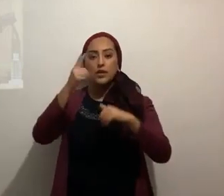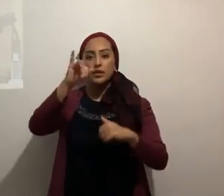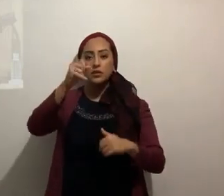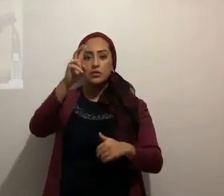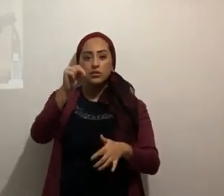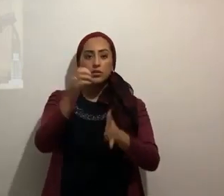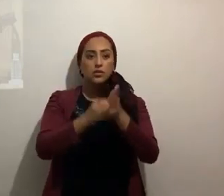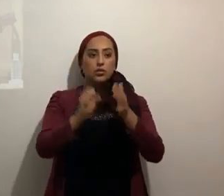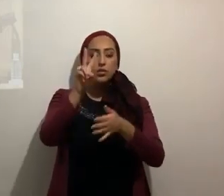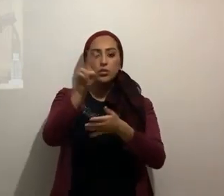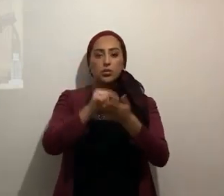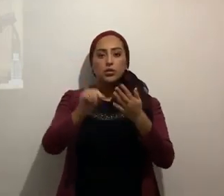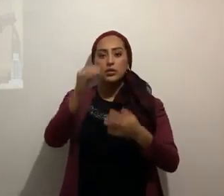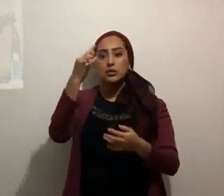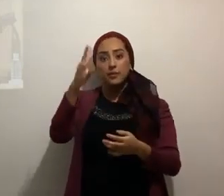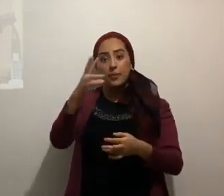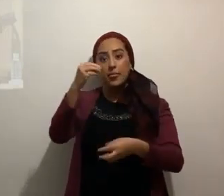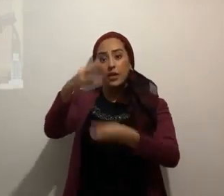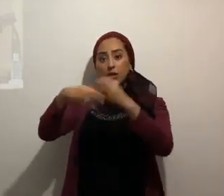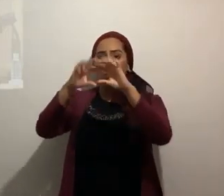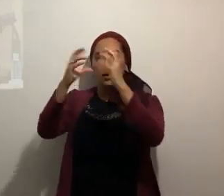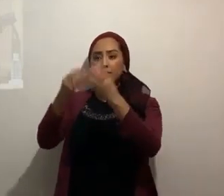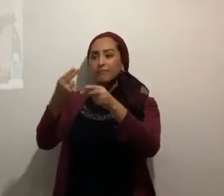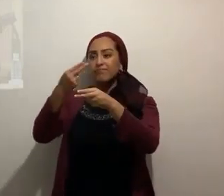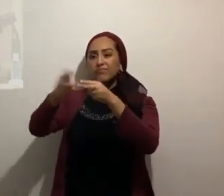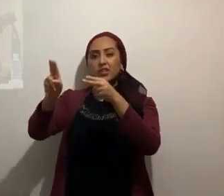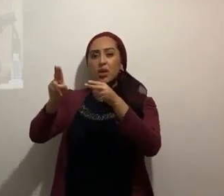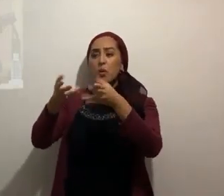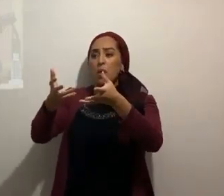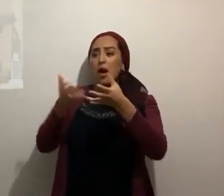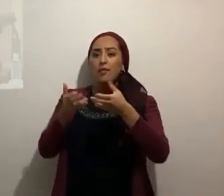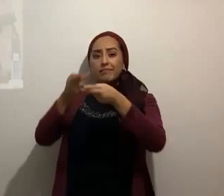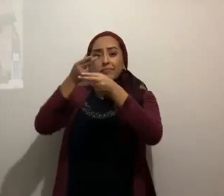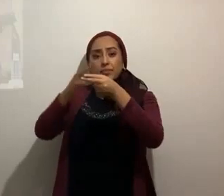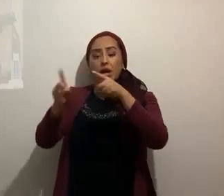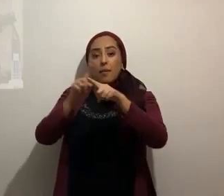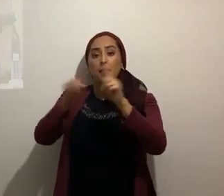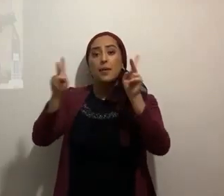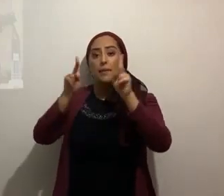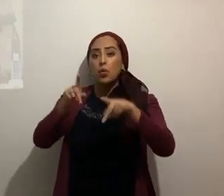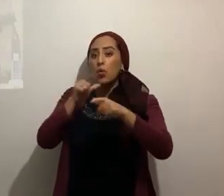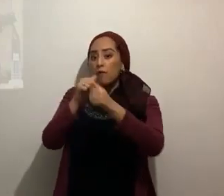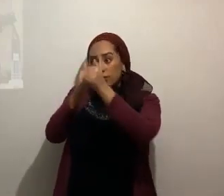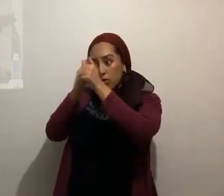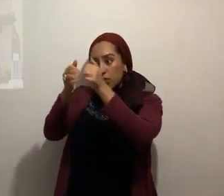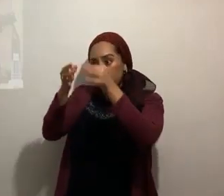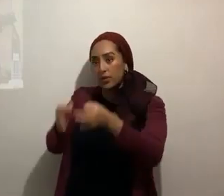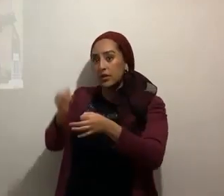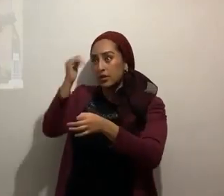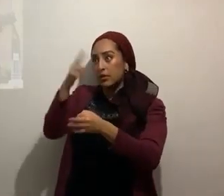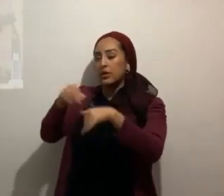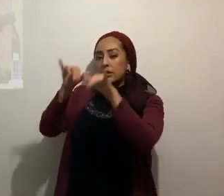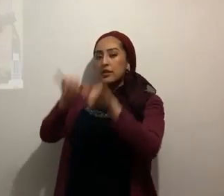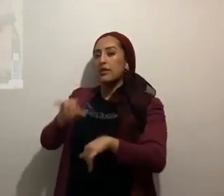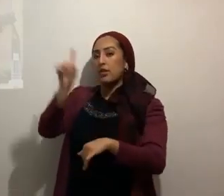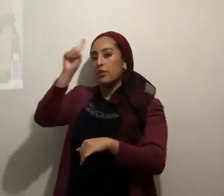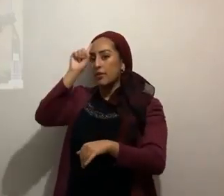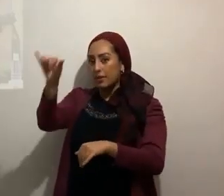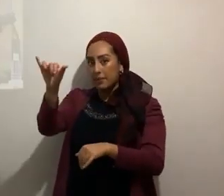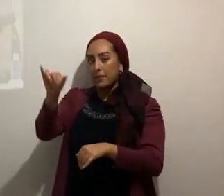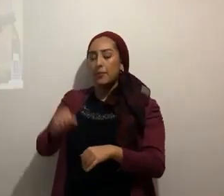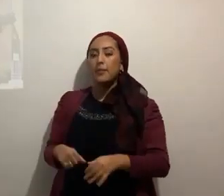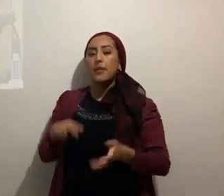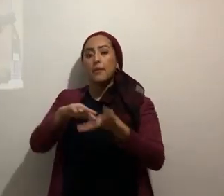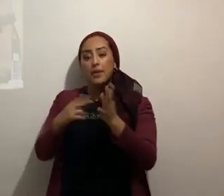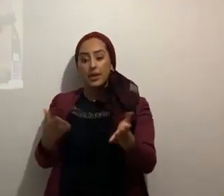Juan 2:17. Y el mundo pasa y sus deseos, pero el que hace la voluntad de Elohim, Yahweh, permanece para siempre. O